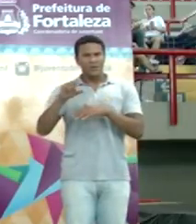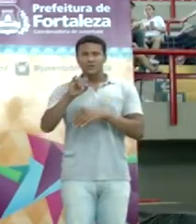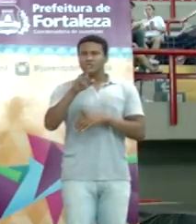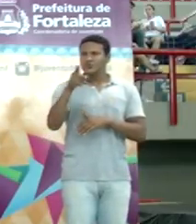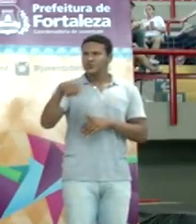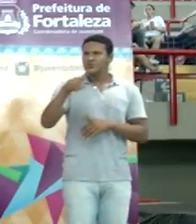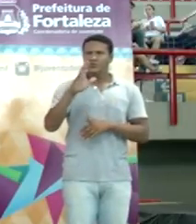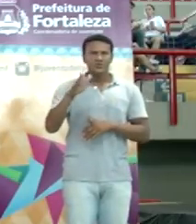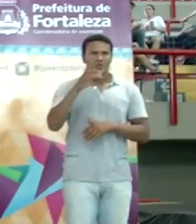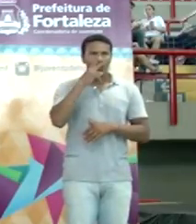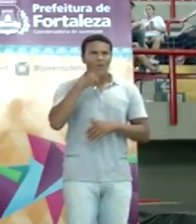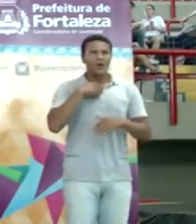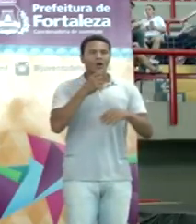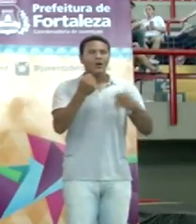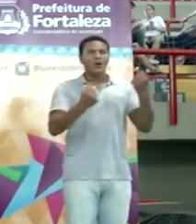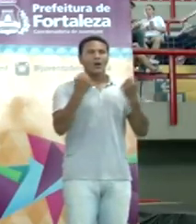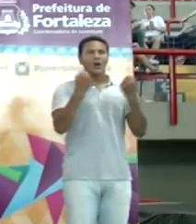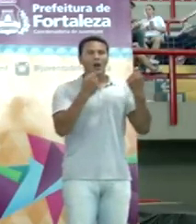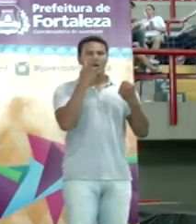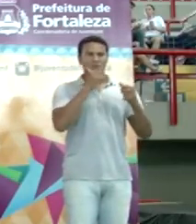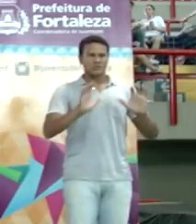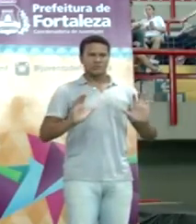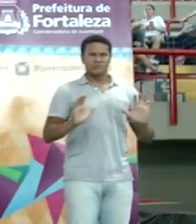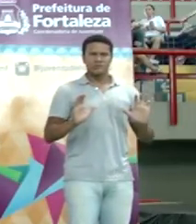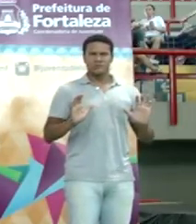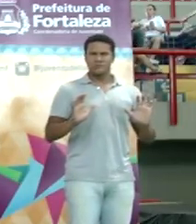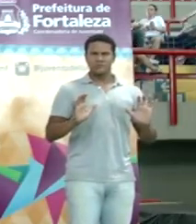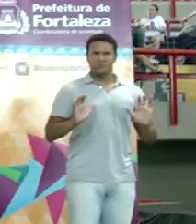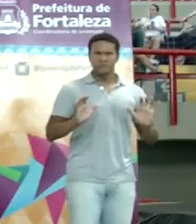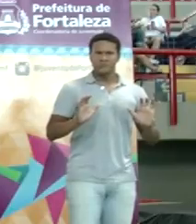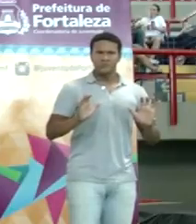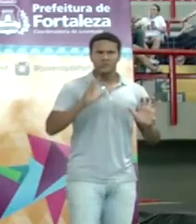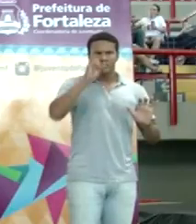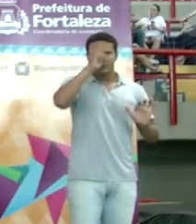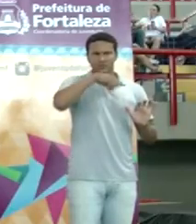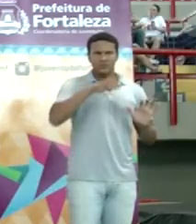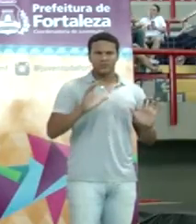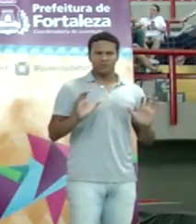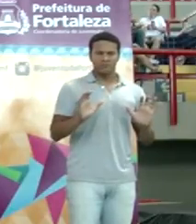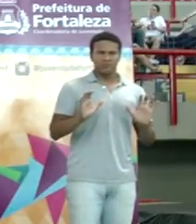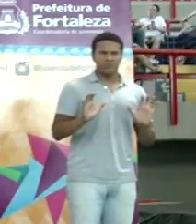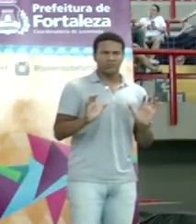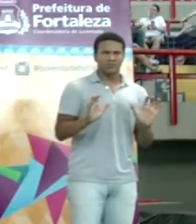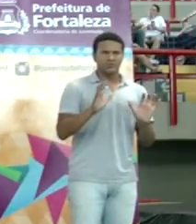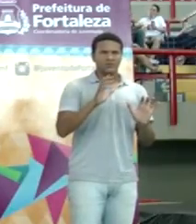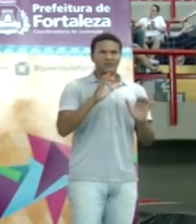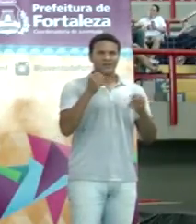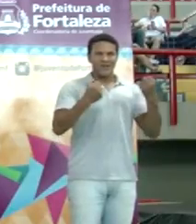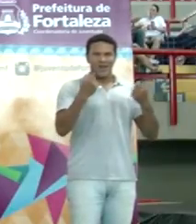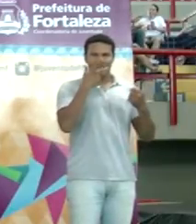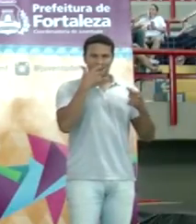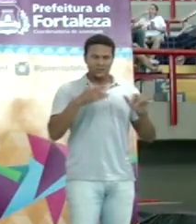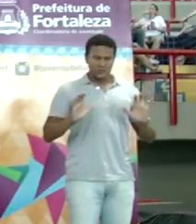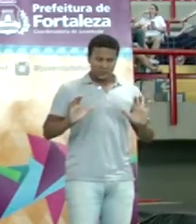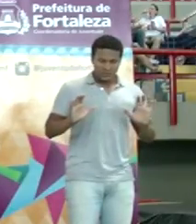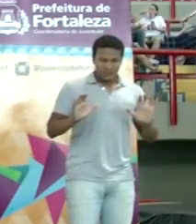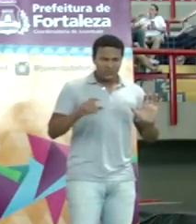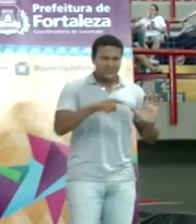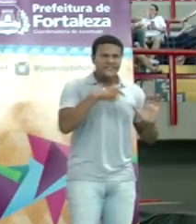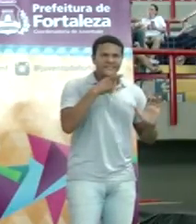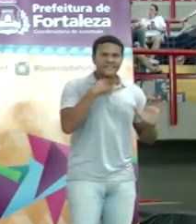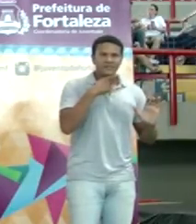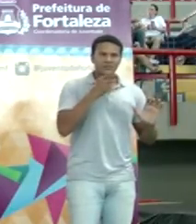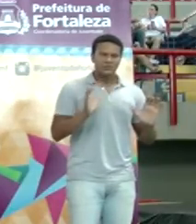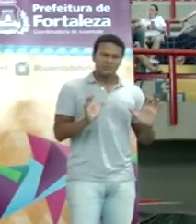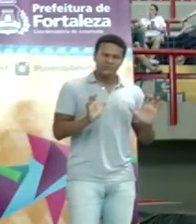carro para fazer com que ele pegue sabe que a dificuldade é tirar o carro de quem, pessoal? Do repouso. Depois que